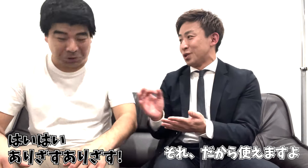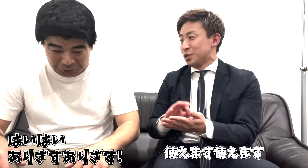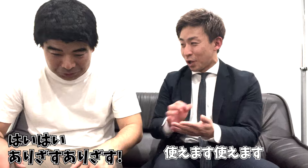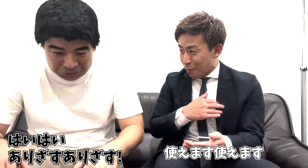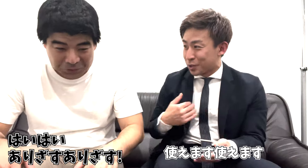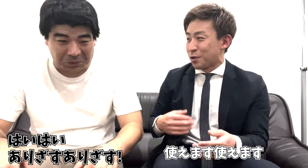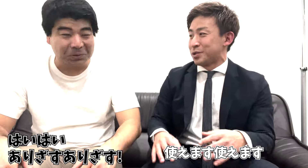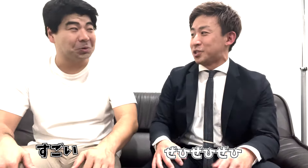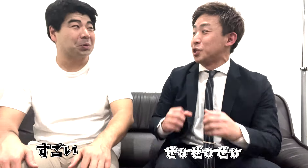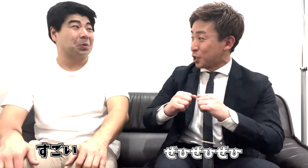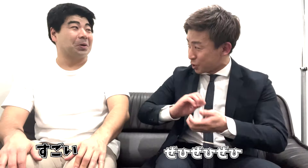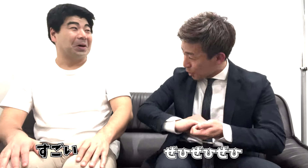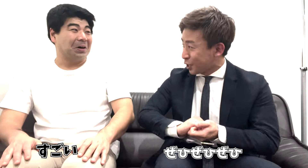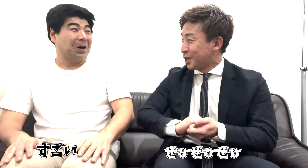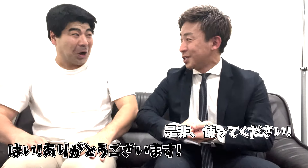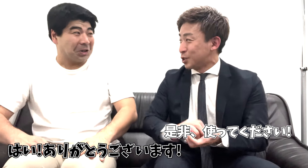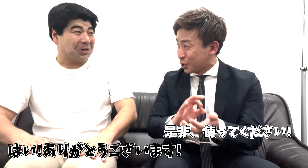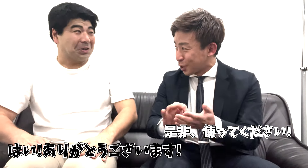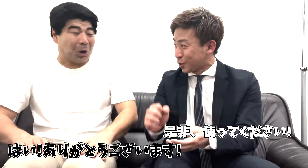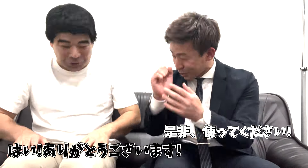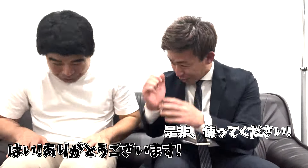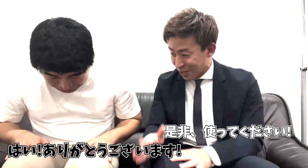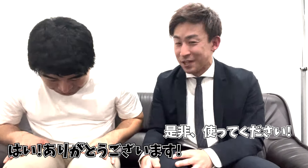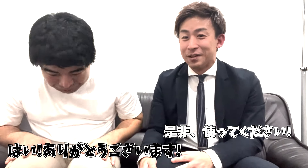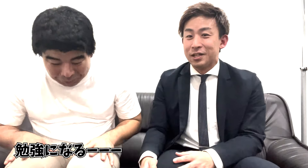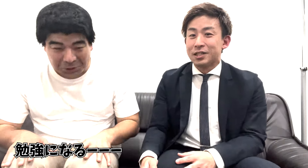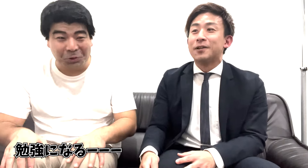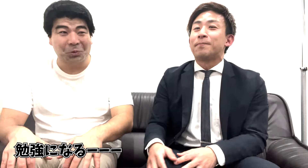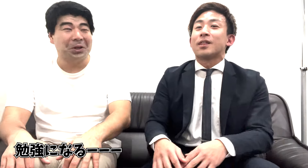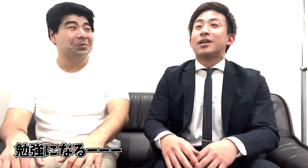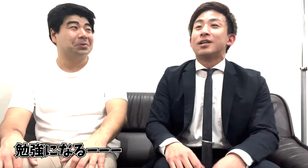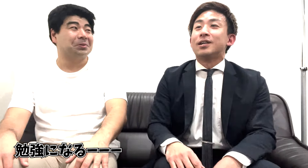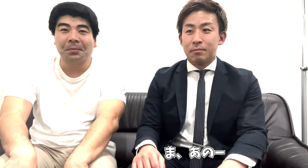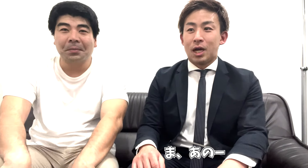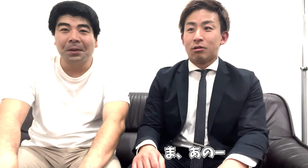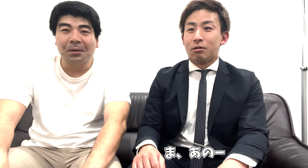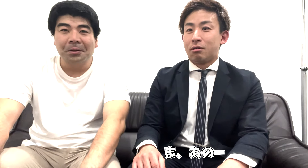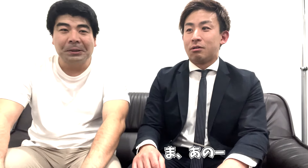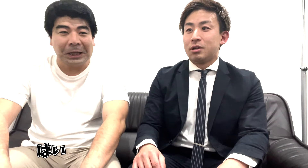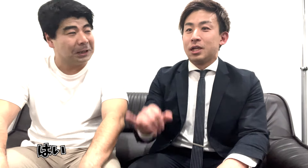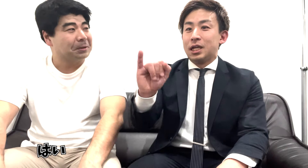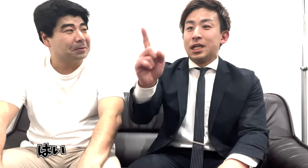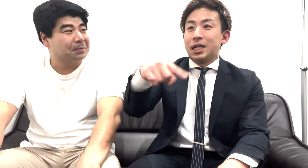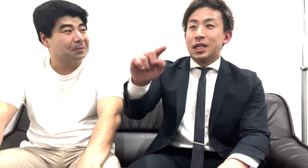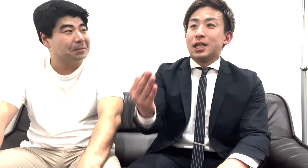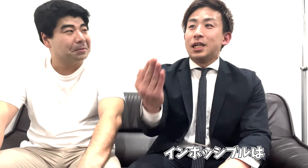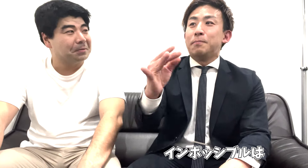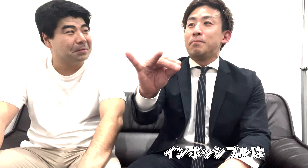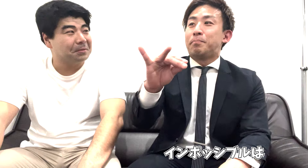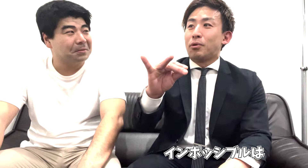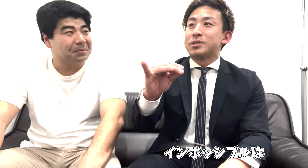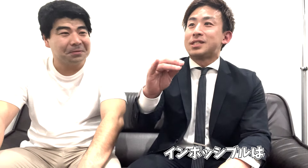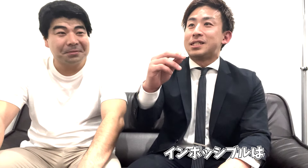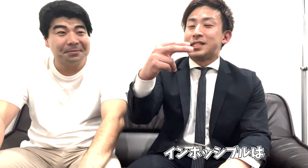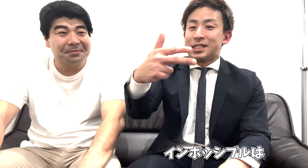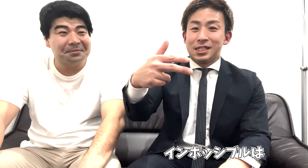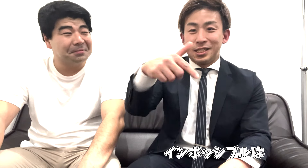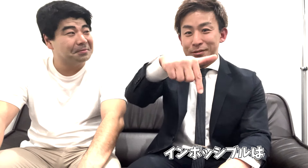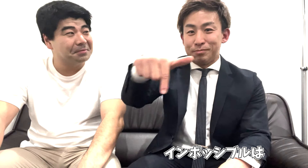。 使います、使います。ぜひぜひぜひ、 はい、 ぜひ使ってください。 ありがとうございます。勉強な、 はい、インポッシブ